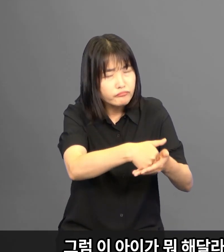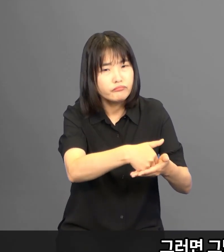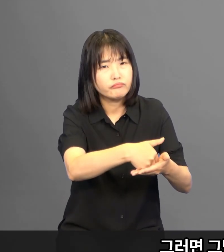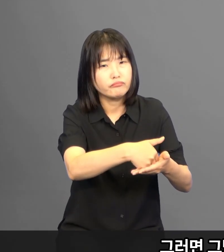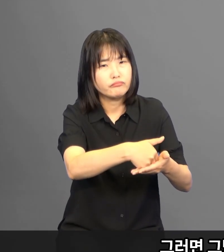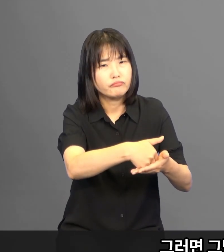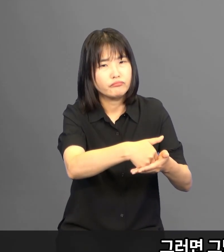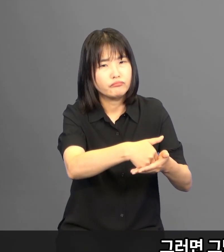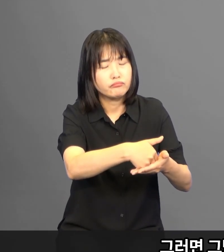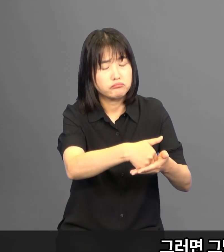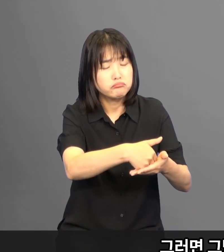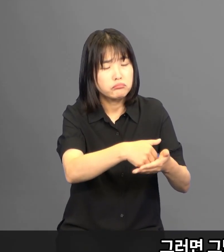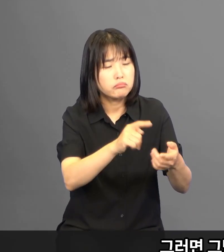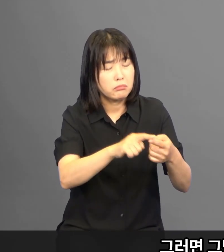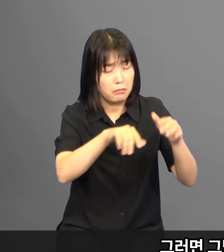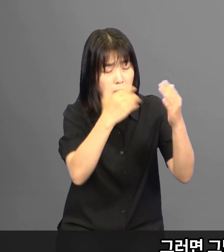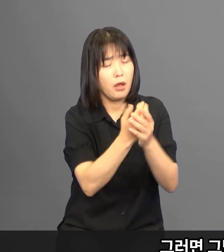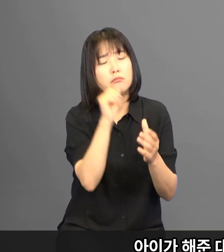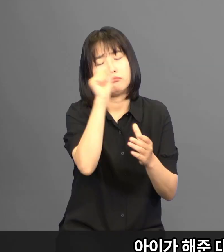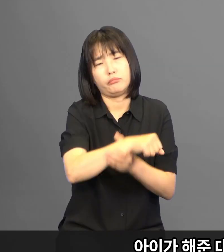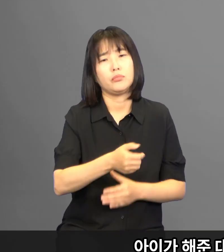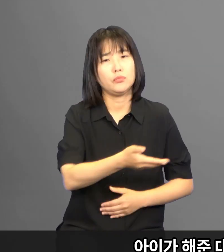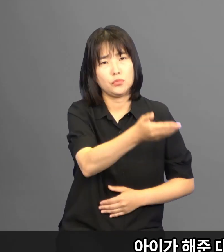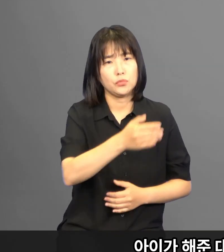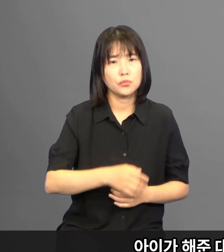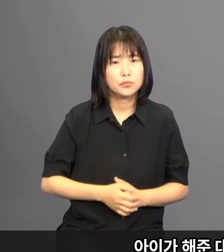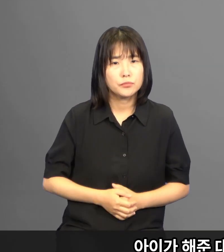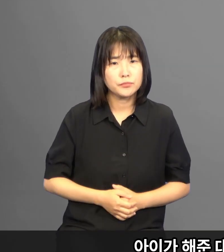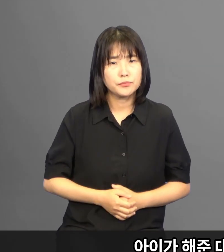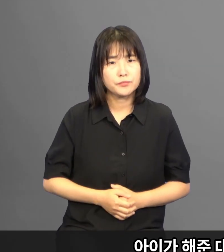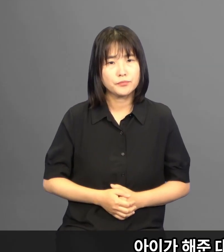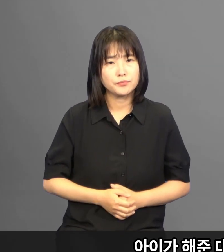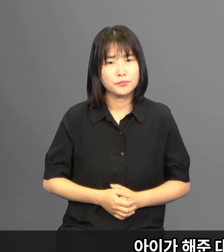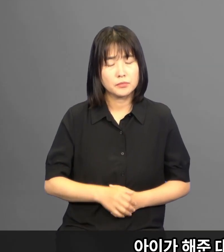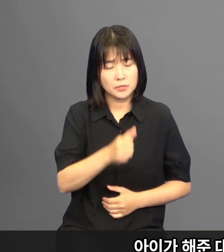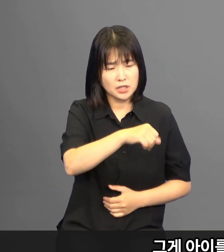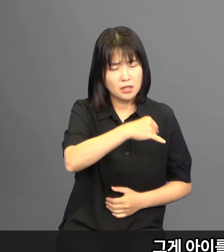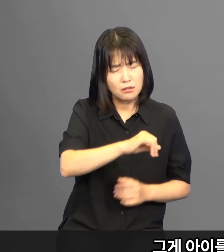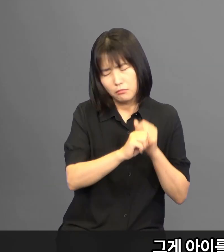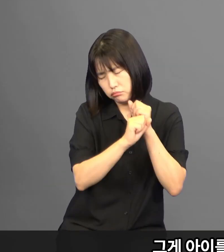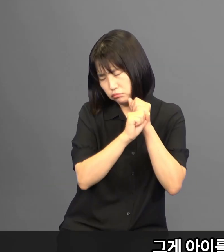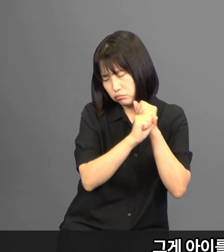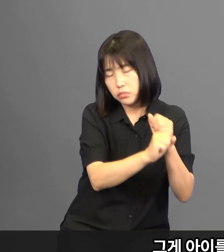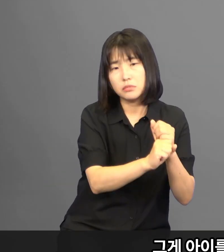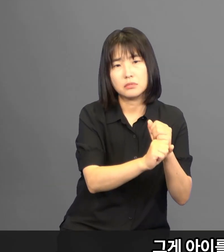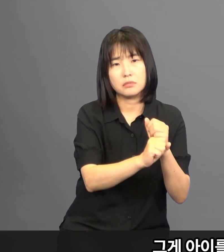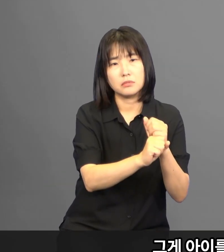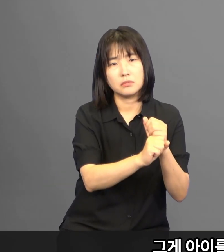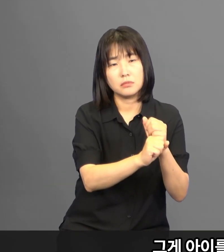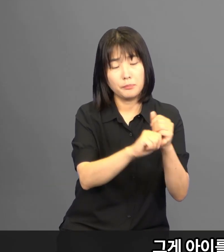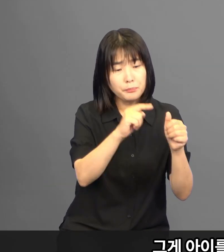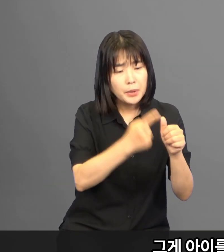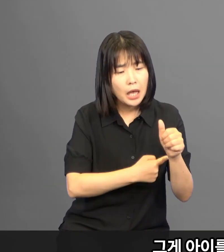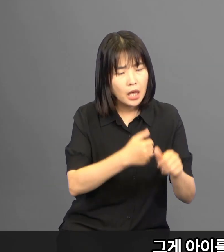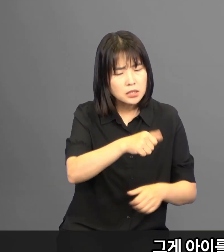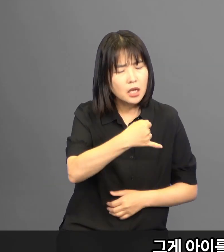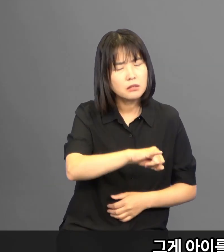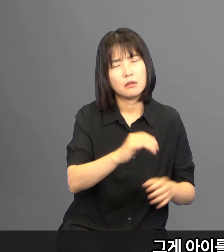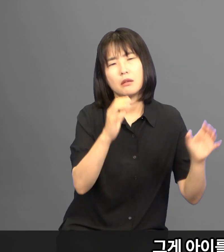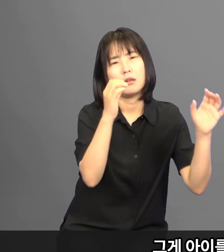해달라, 떼쓰고 그러면 그냥 해주는 거예요. 아이가 해준 대로 다 끌려가는 거죠. 그게 아이를 망친다는